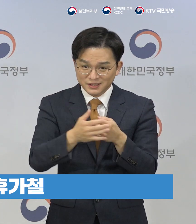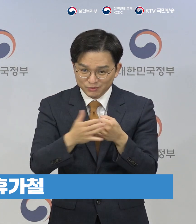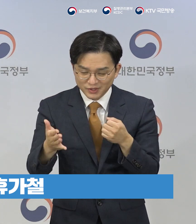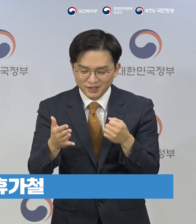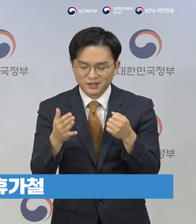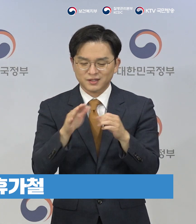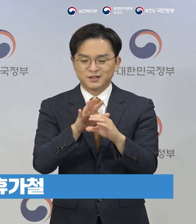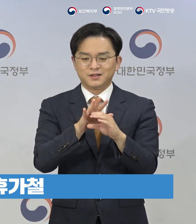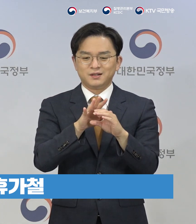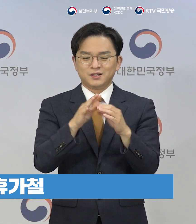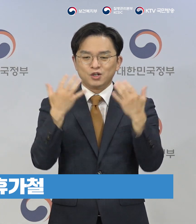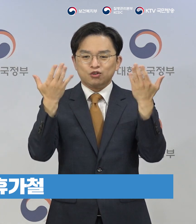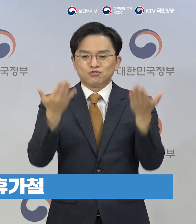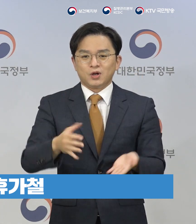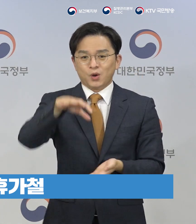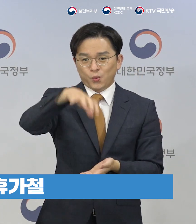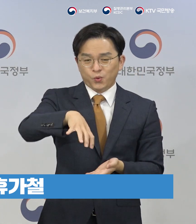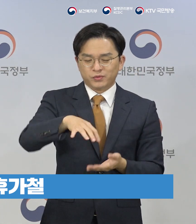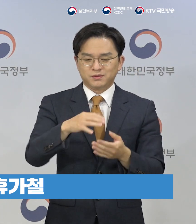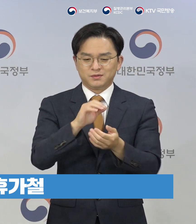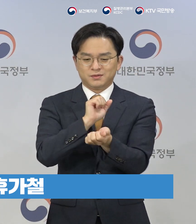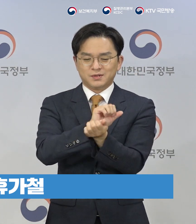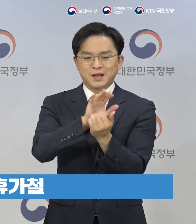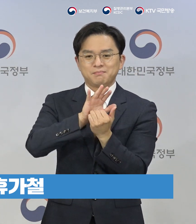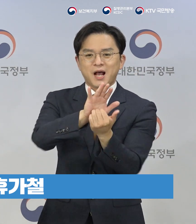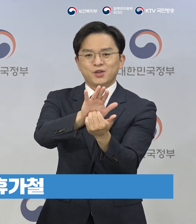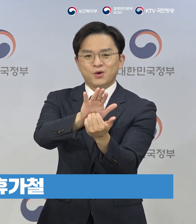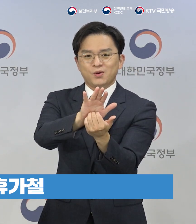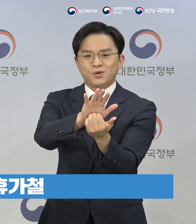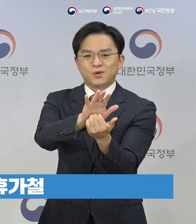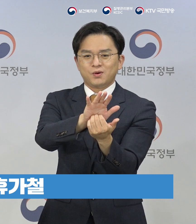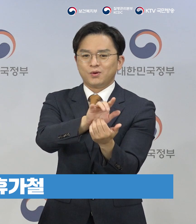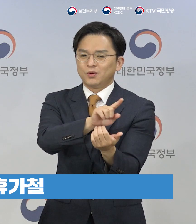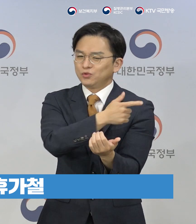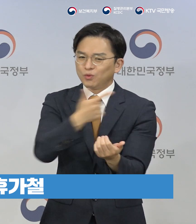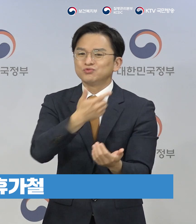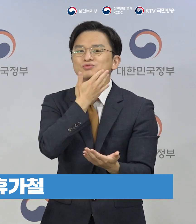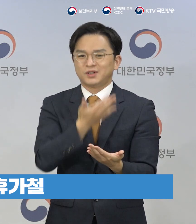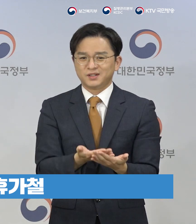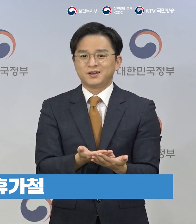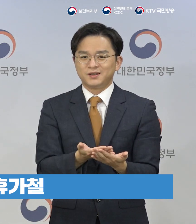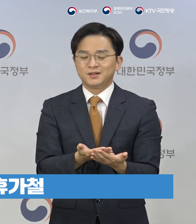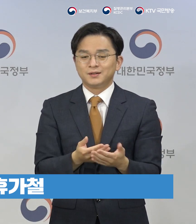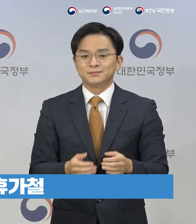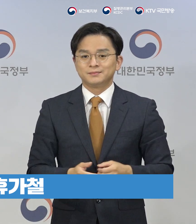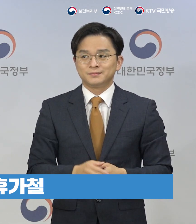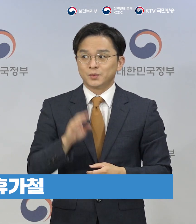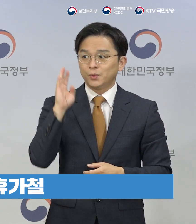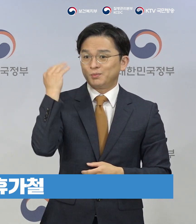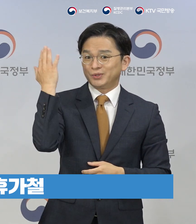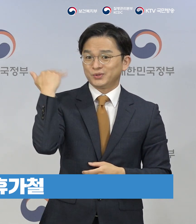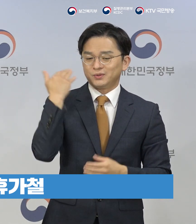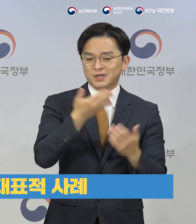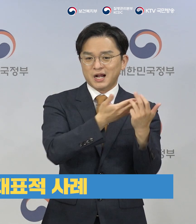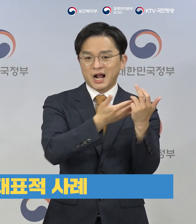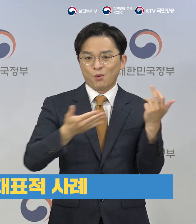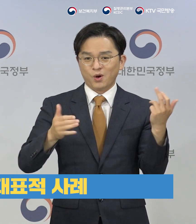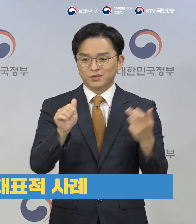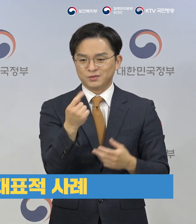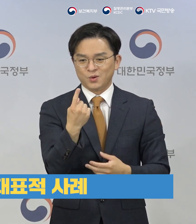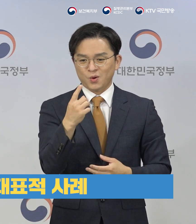이번 휴가철의 여파와 방역관리 성패가 하반기 코로나19 관리의 중요한 분수령이 될